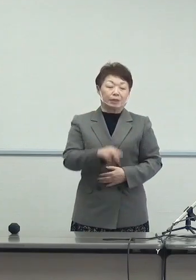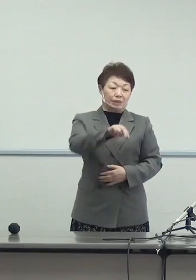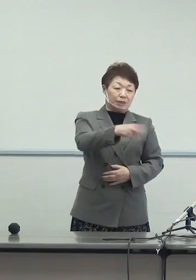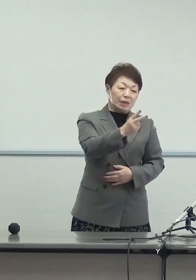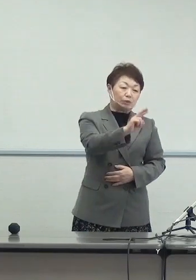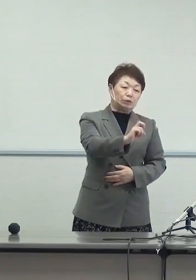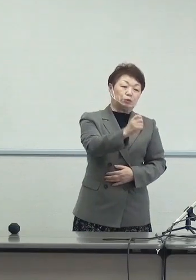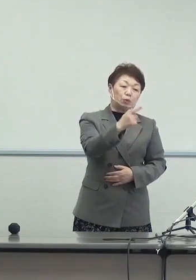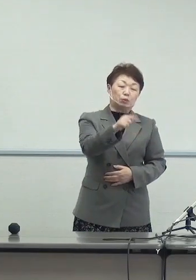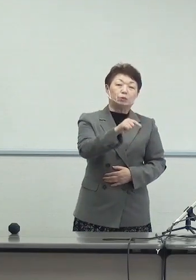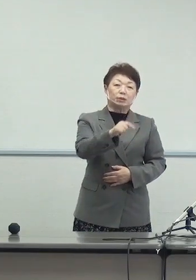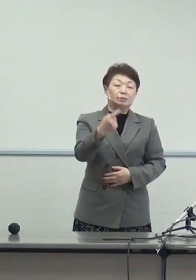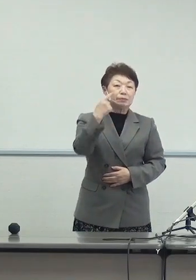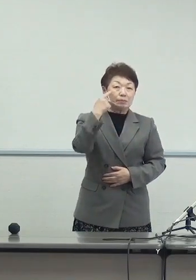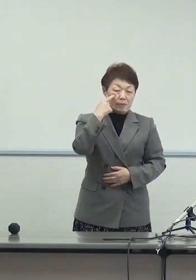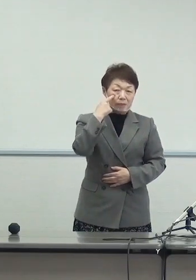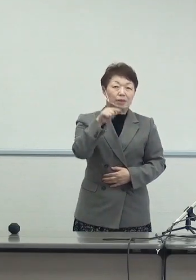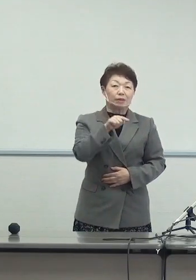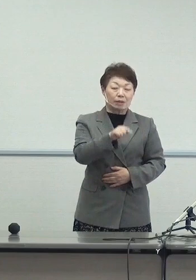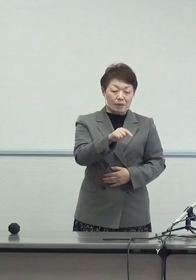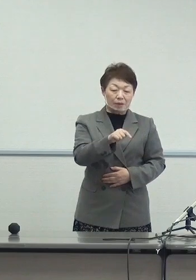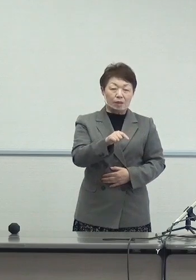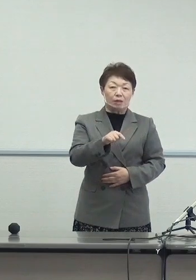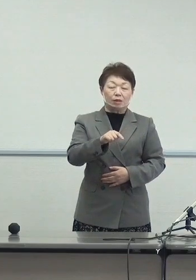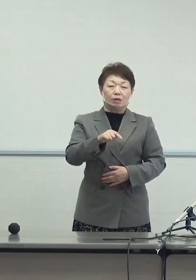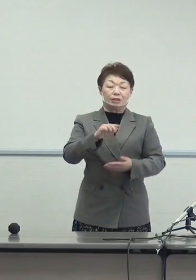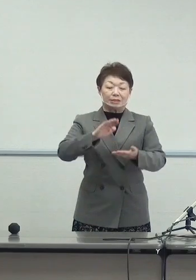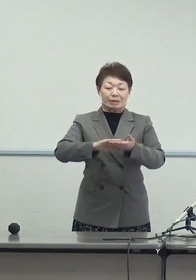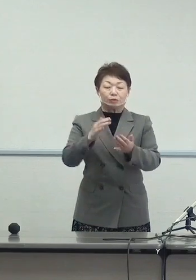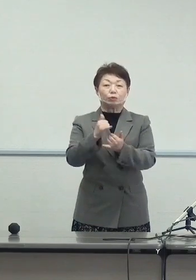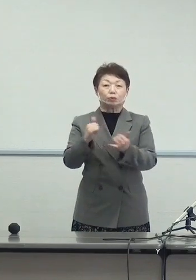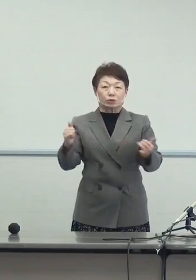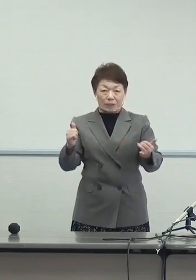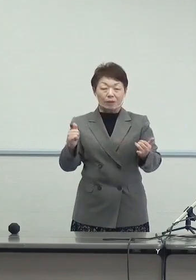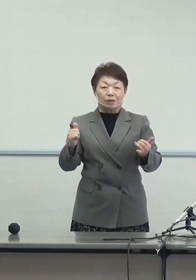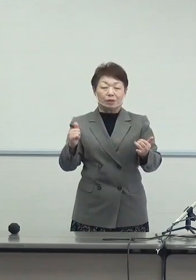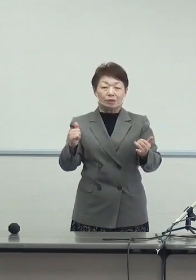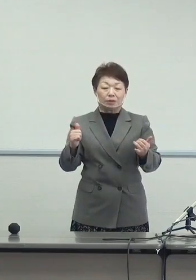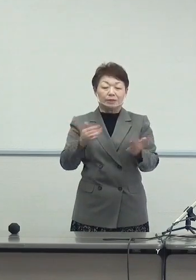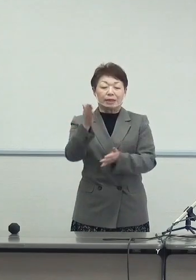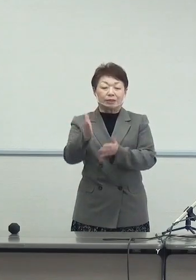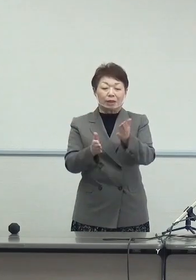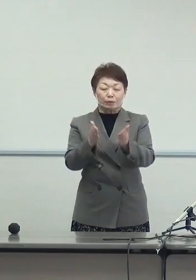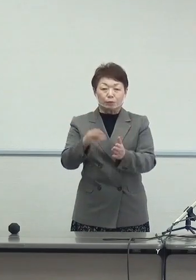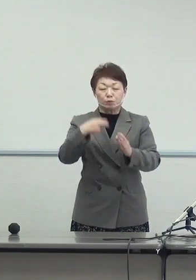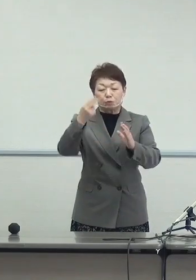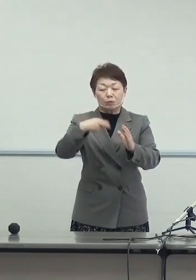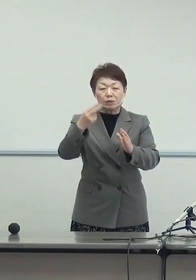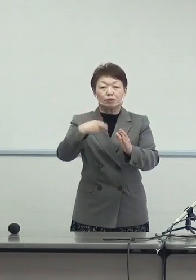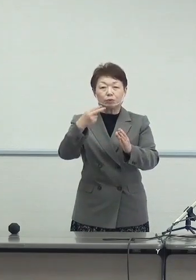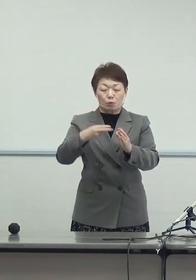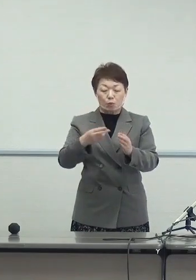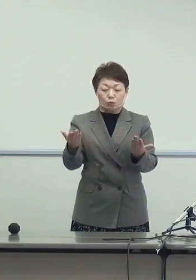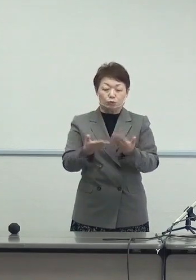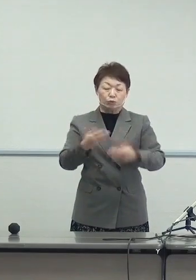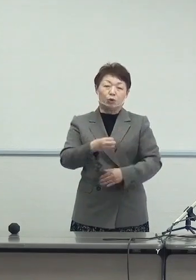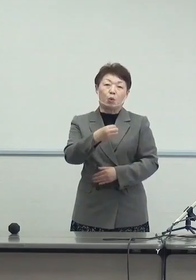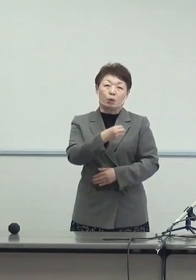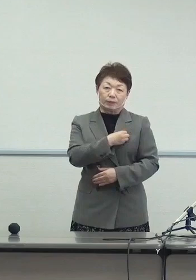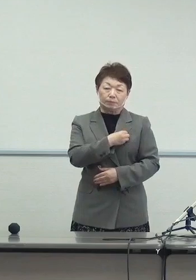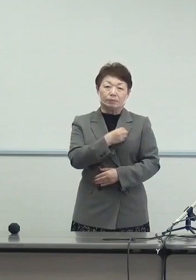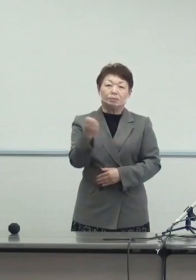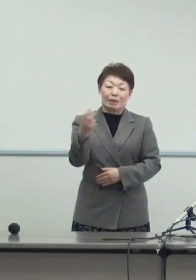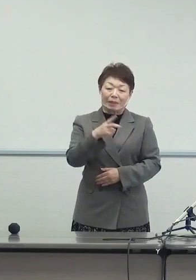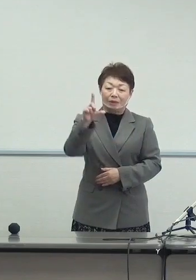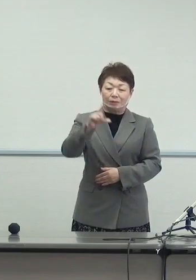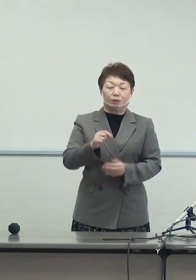226例目の方の接触者ということになりますが、この接待を伴う飲食店の従業員、